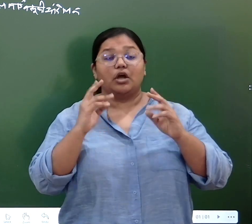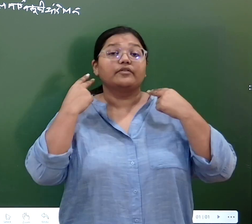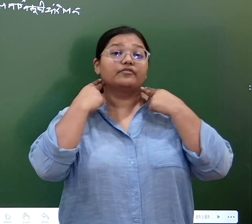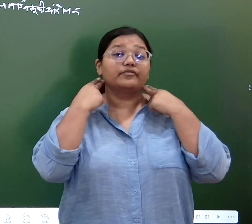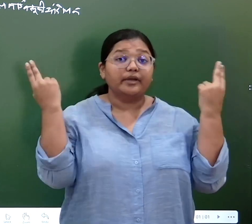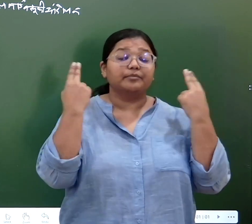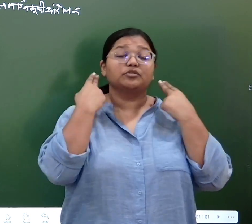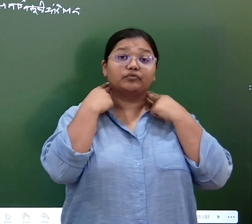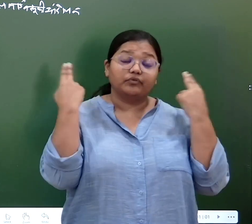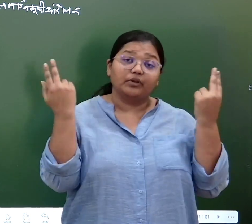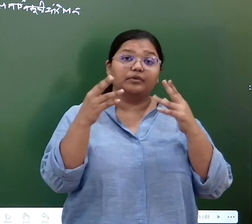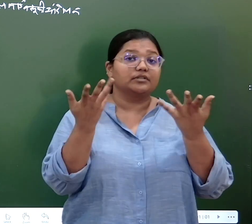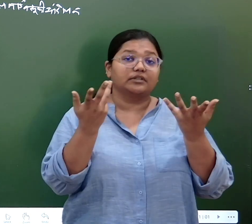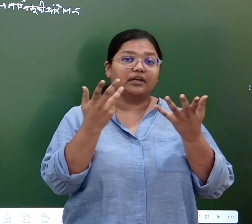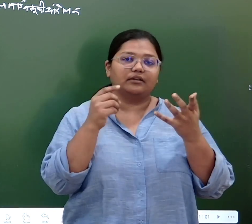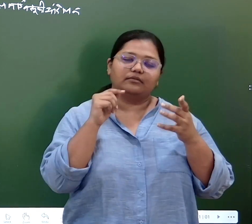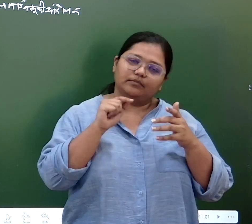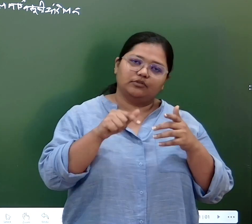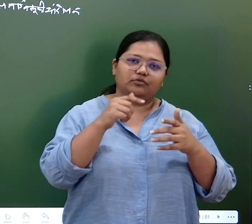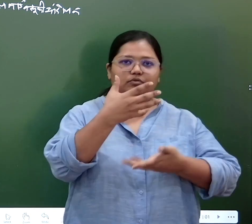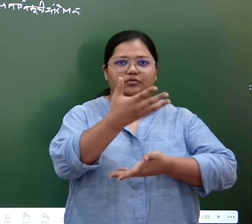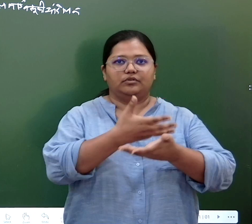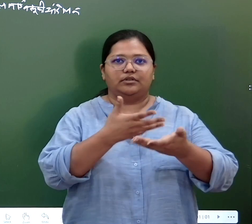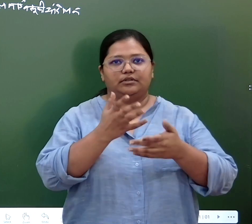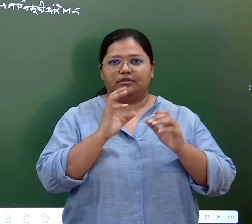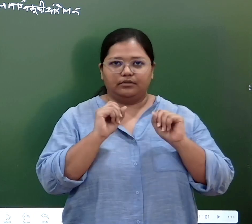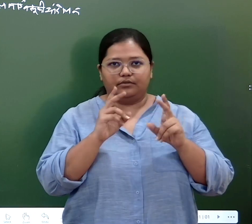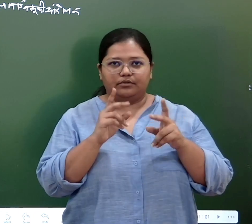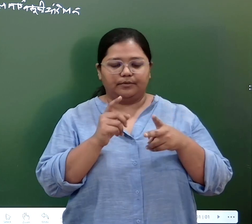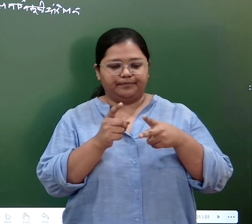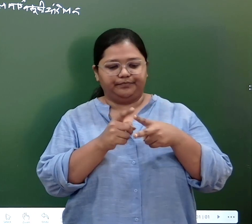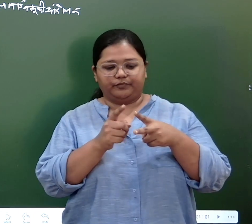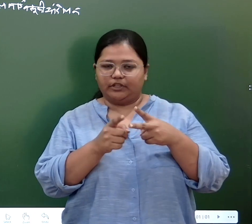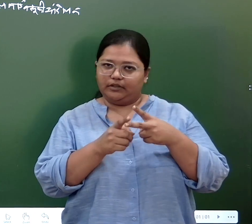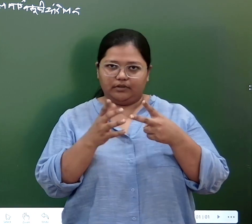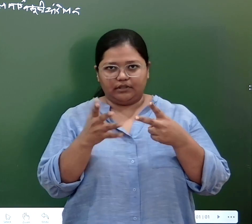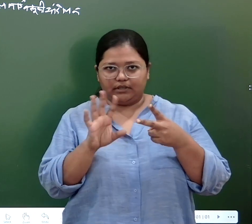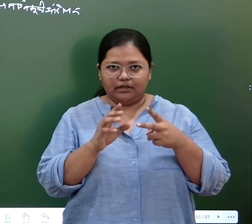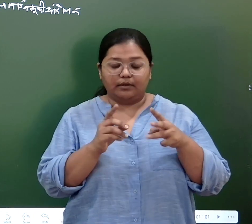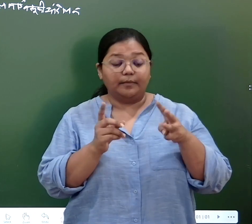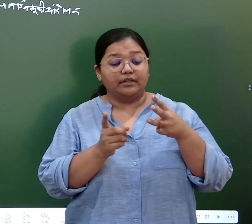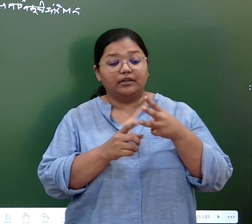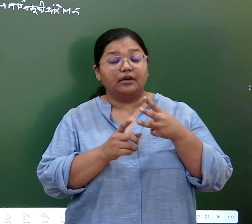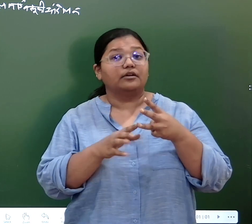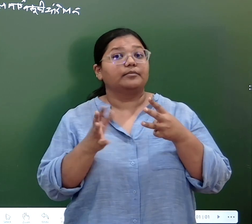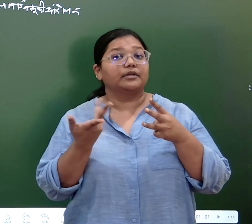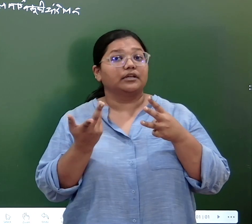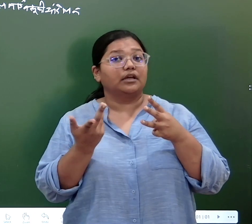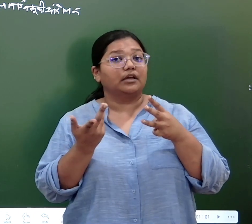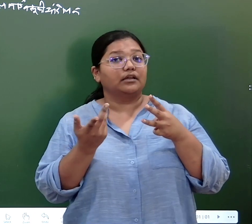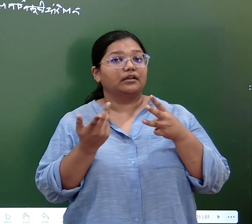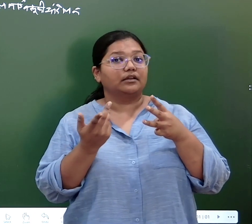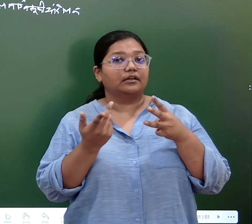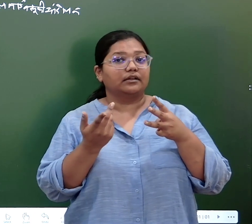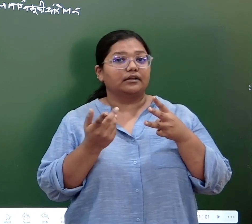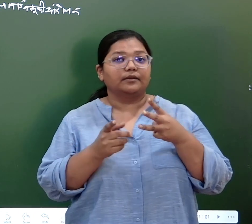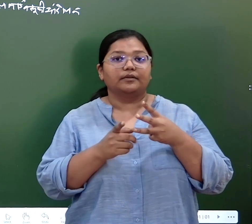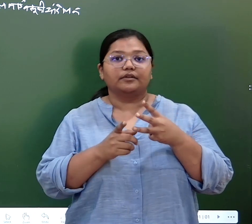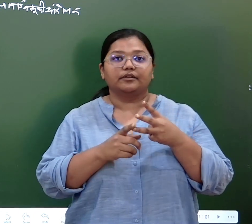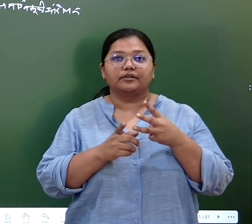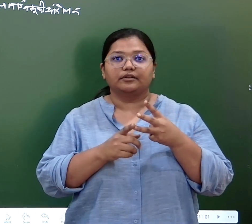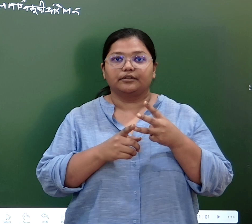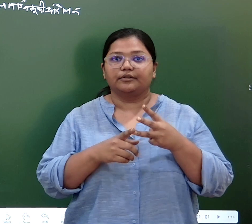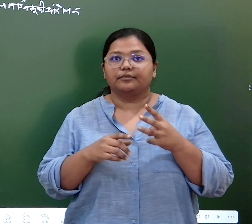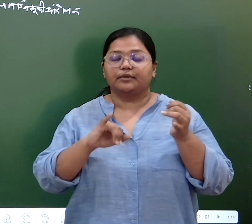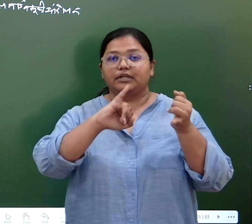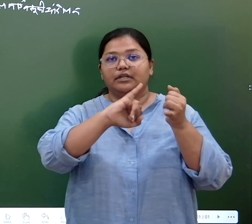से रिलेटेड थे। दूसरा आया समाज से रिलेटेड, मतलब धर्म और समाज से रिलेटेड। तीसरा जो आया वो क्या था?